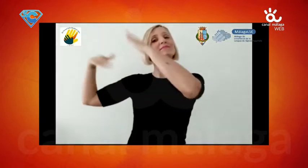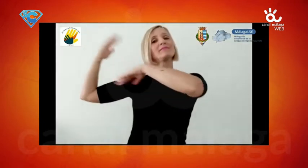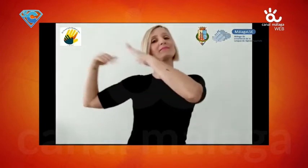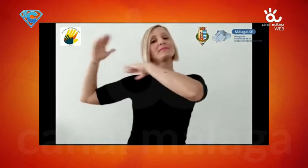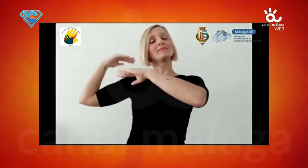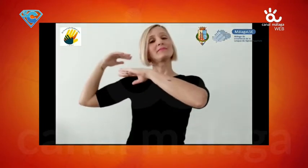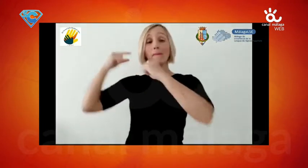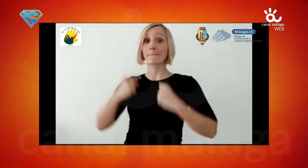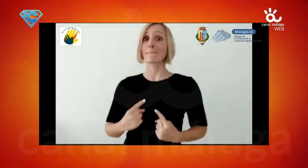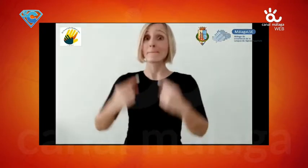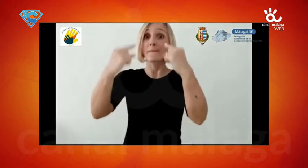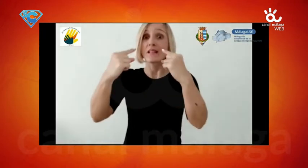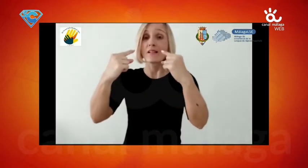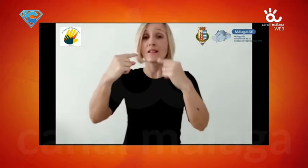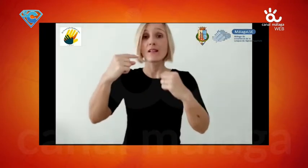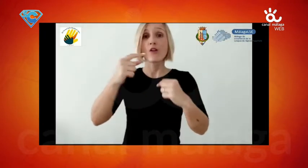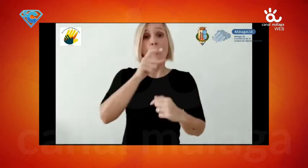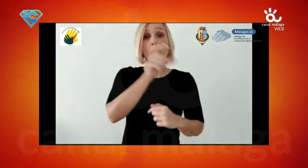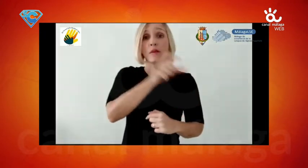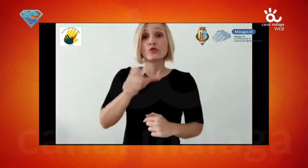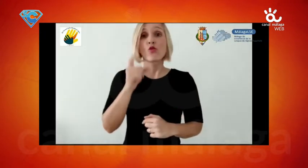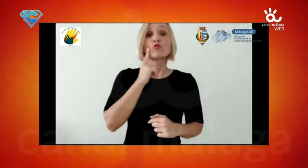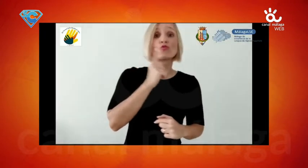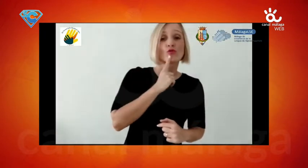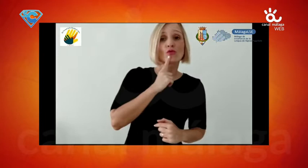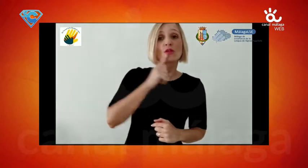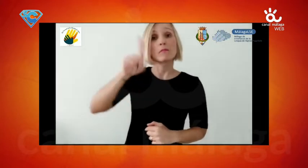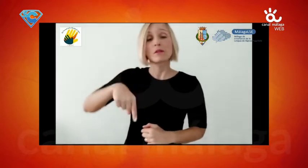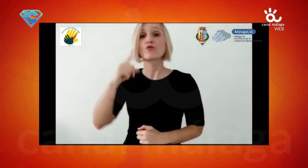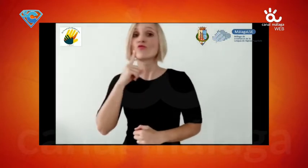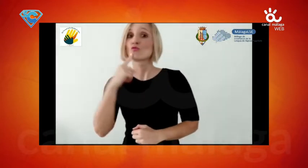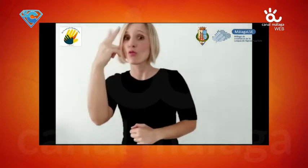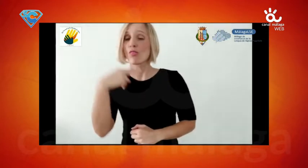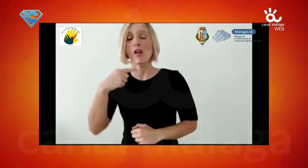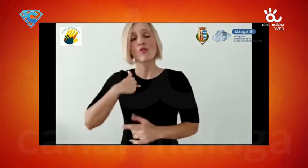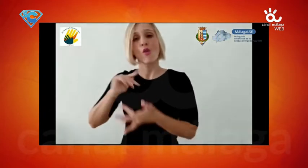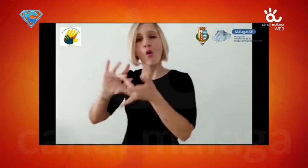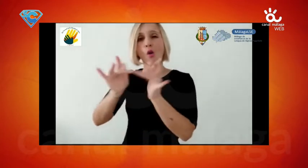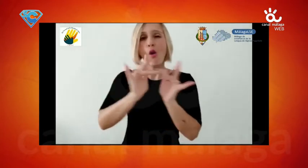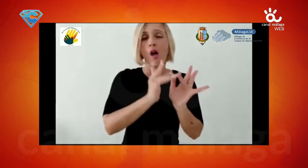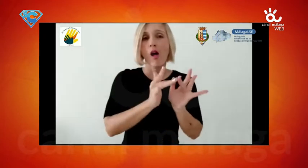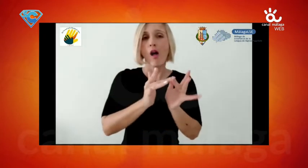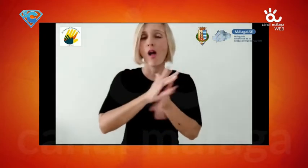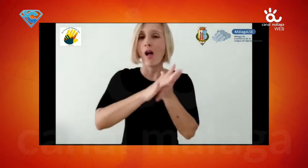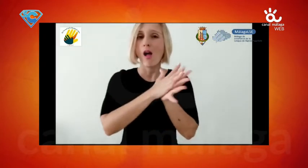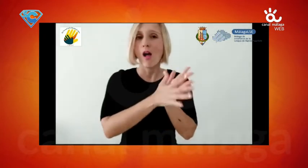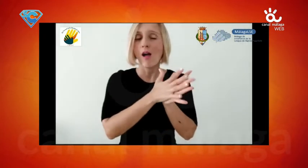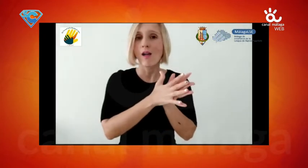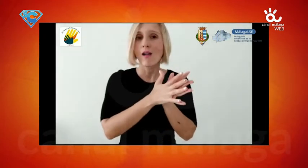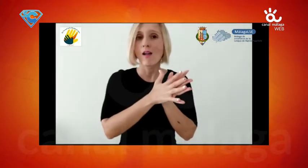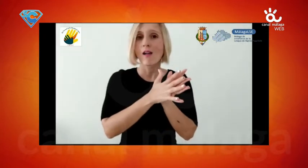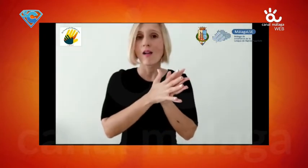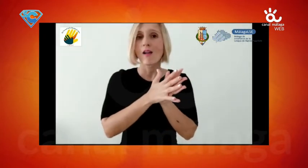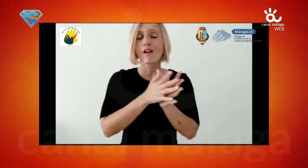Recuerdo la primera vez que contacté con personas sordas y con personas sordociegas, y hablando con